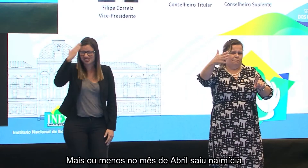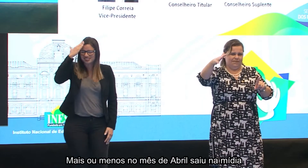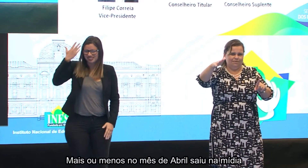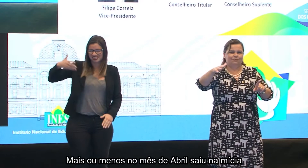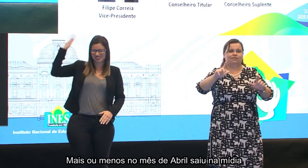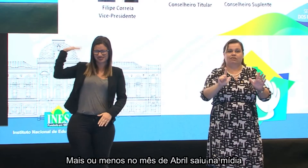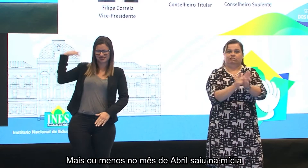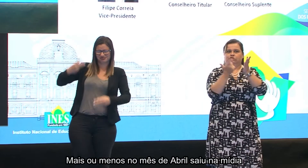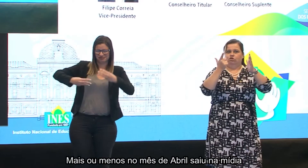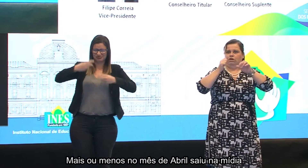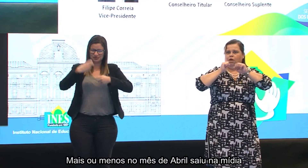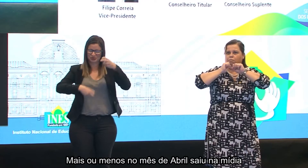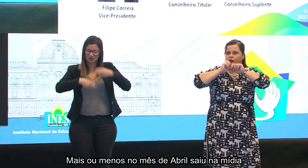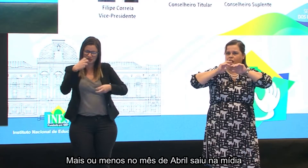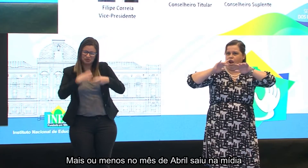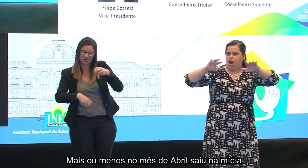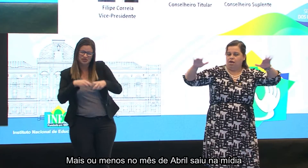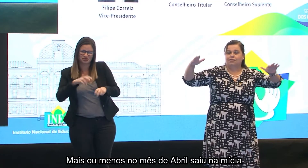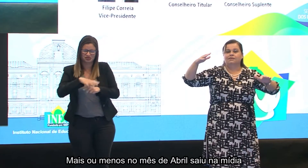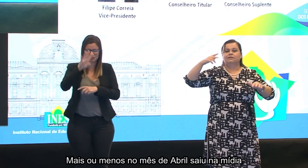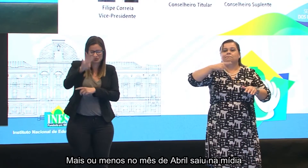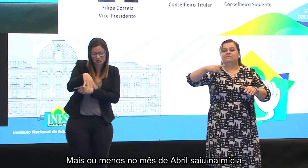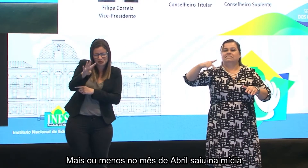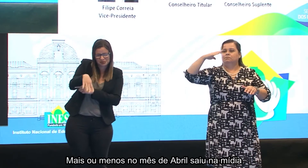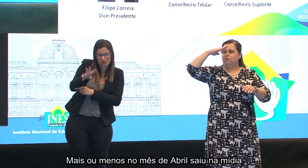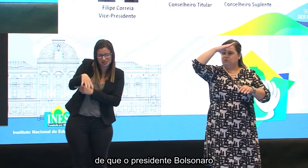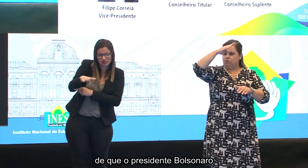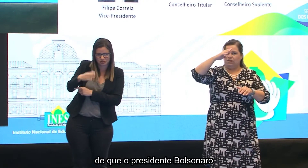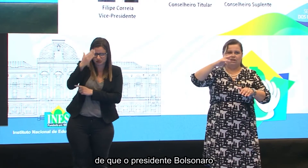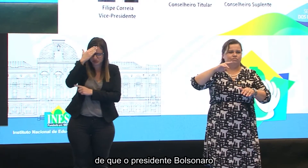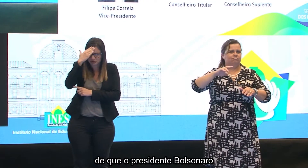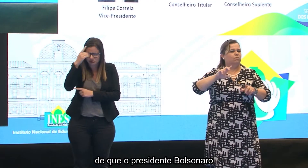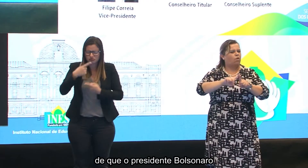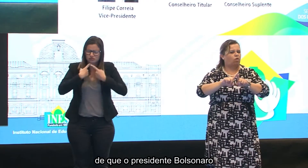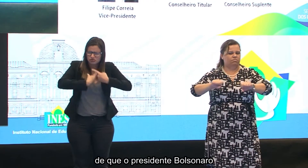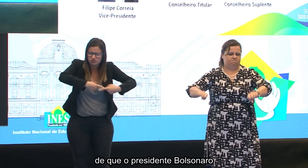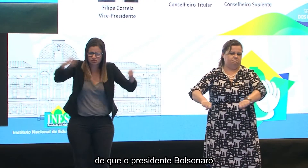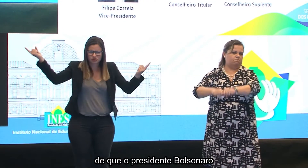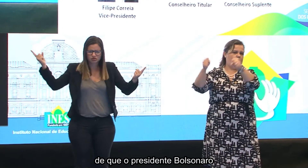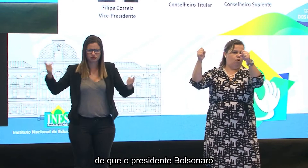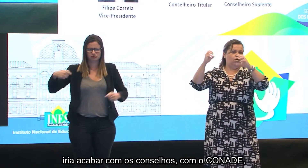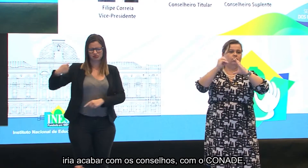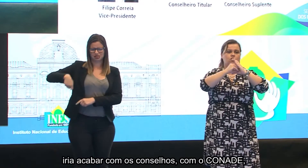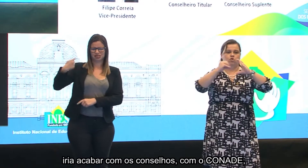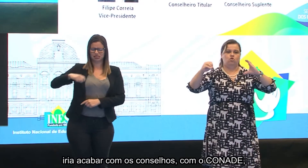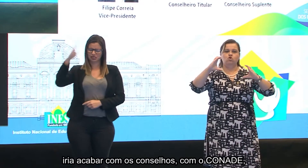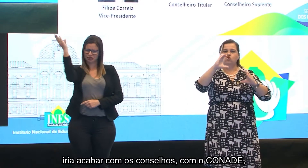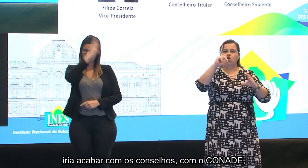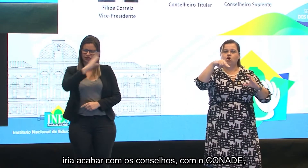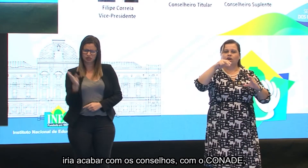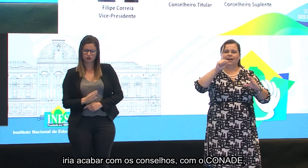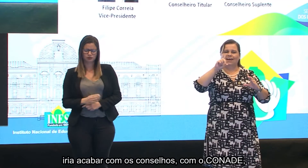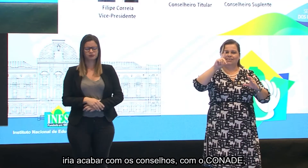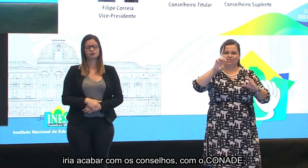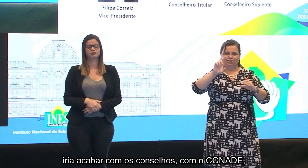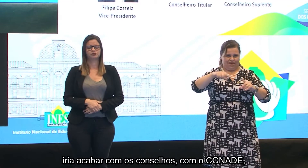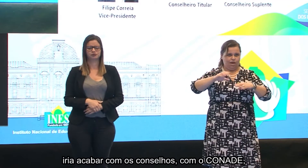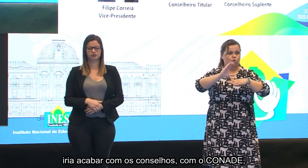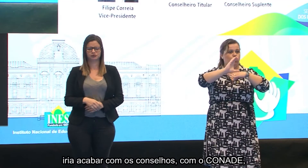E mais ou menos no mês de abril, saiu na mídia de que o presidente Bolsonaro ele ia acabar com os conselhos, ia acabar